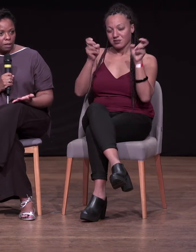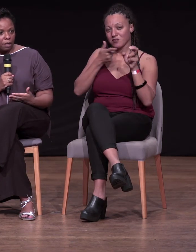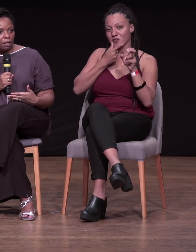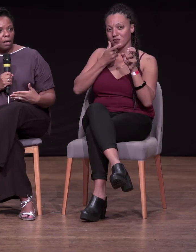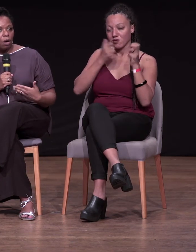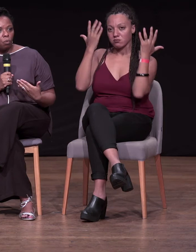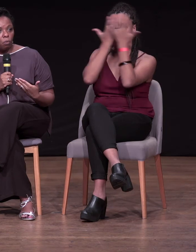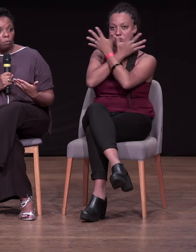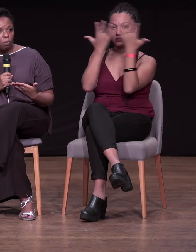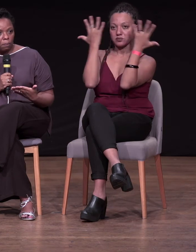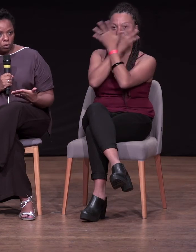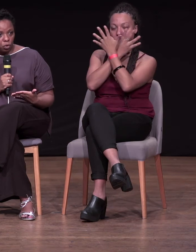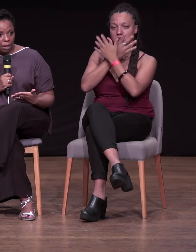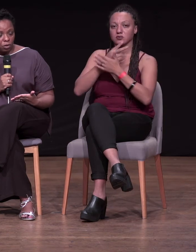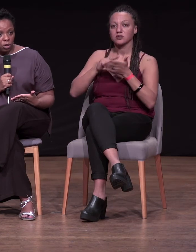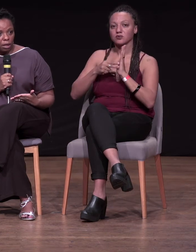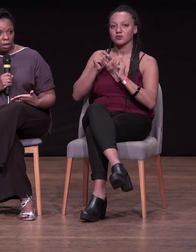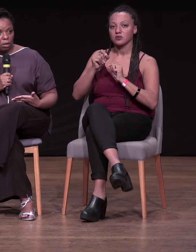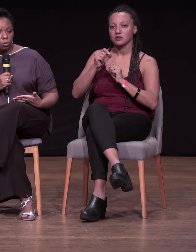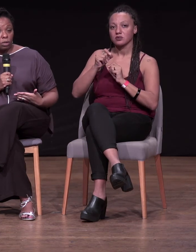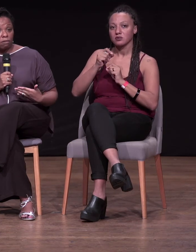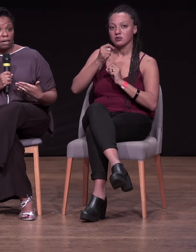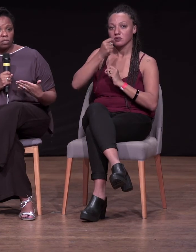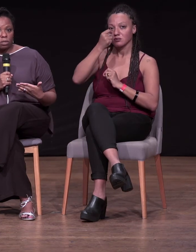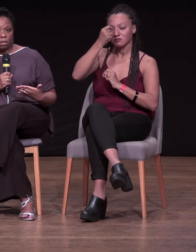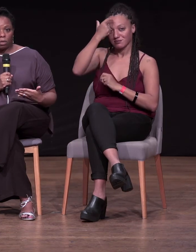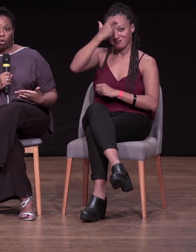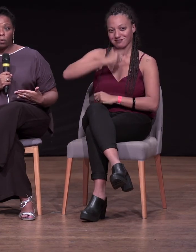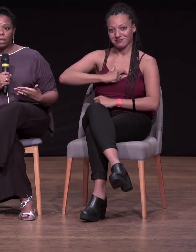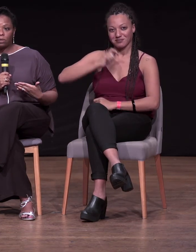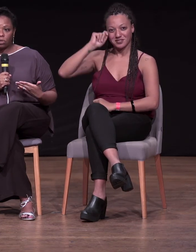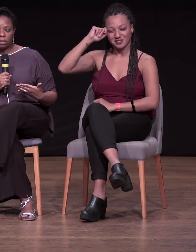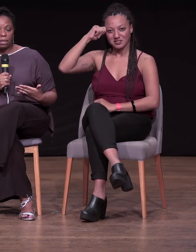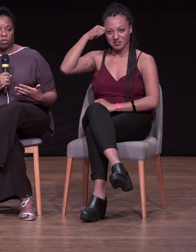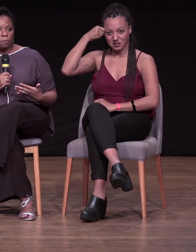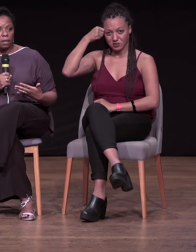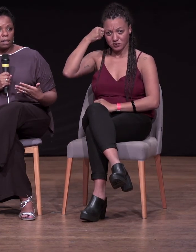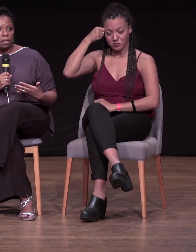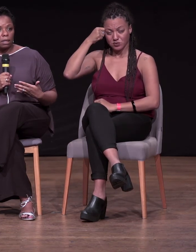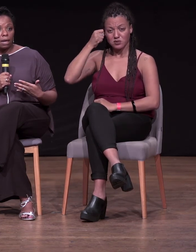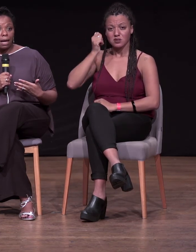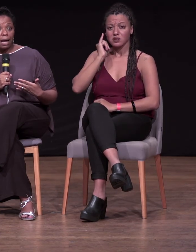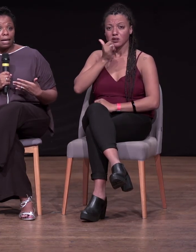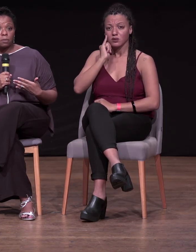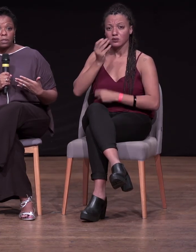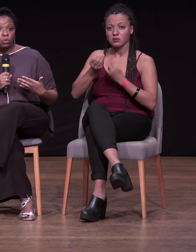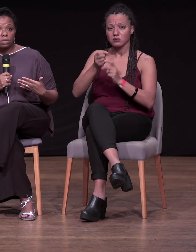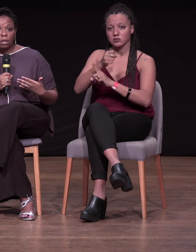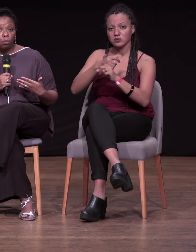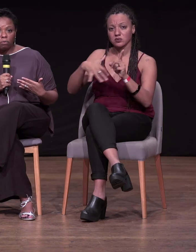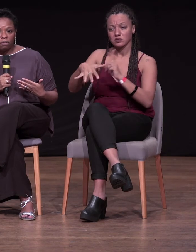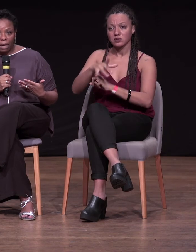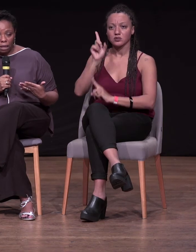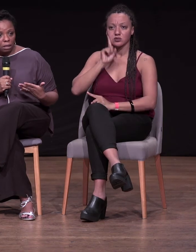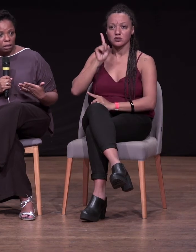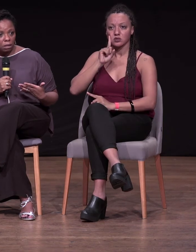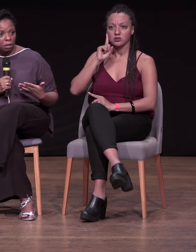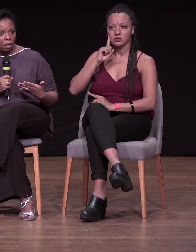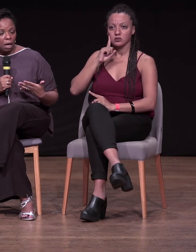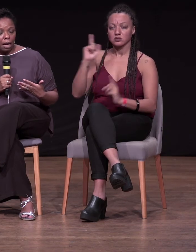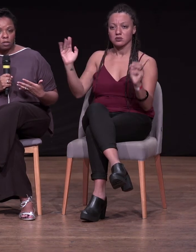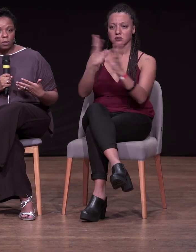Invisível, que é um personagem negro que vai dizer como, na sociedade americana, as pessoas não o